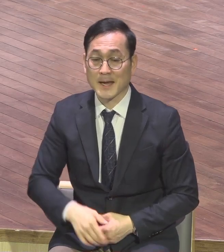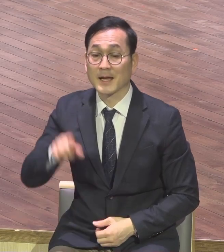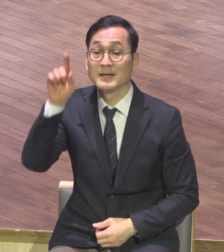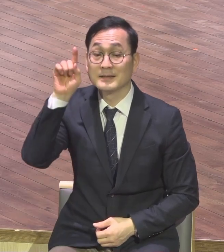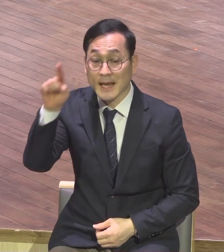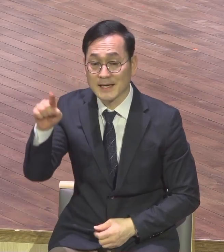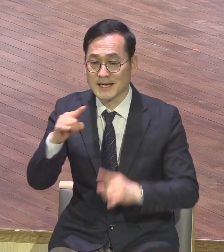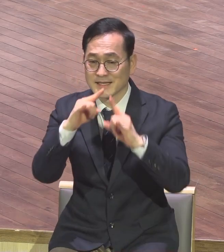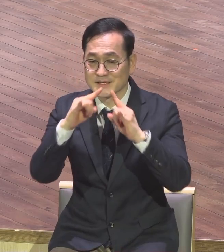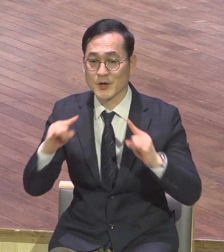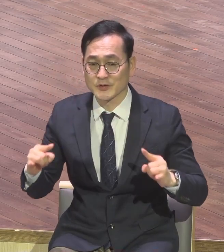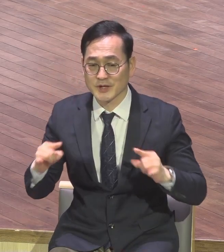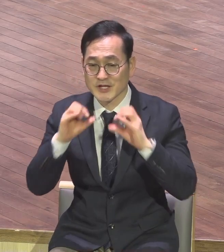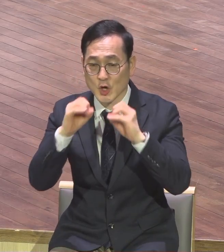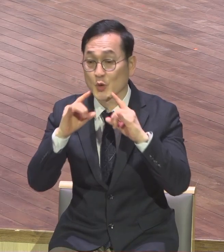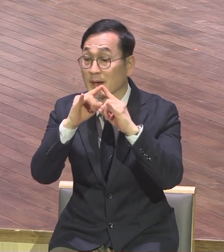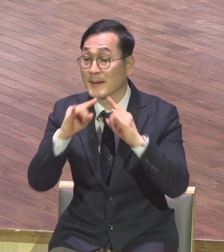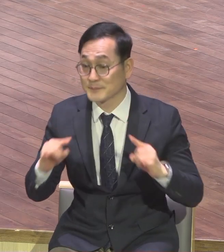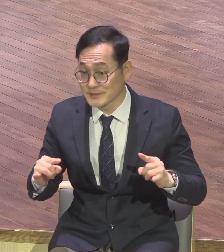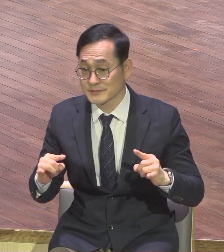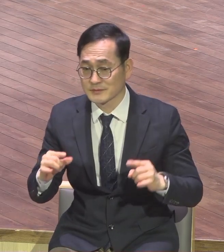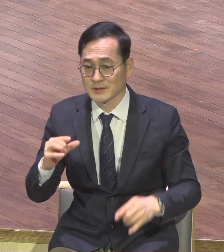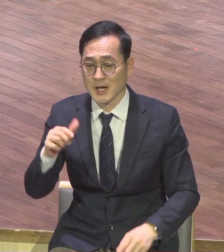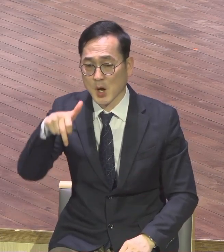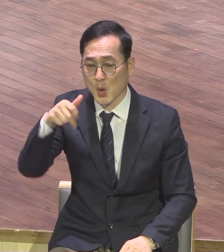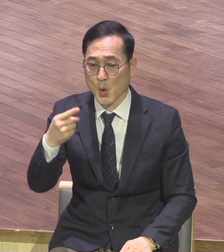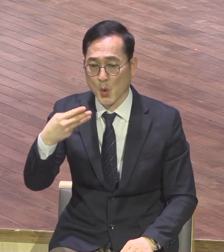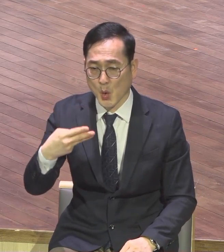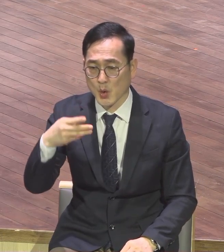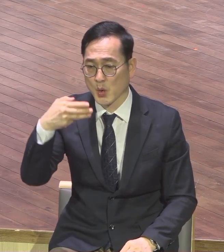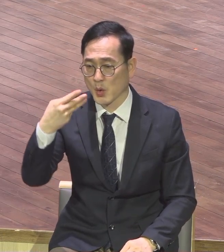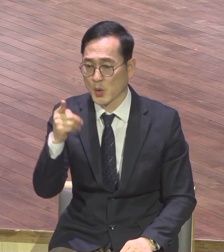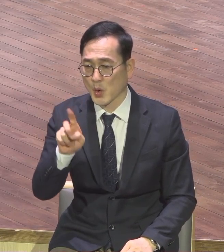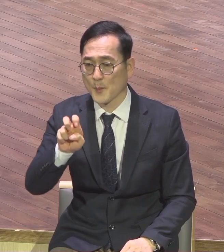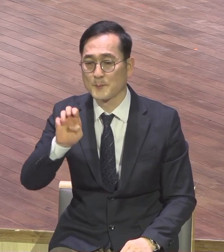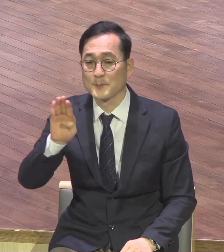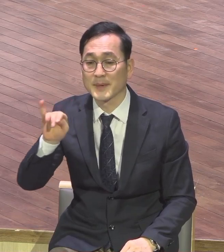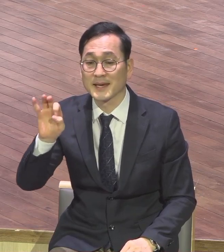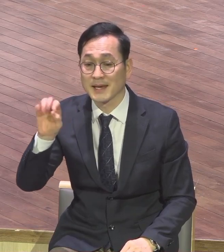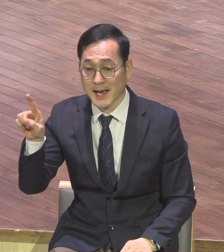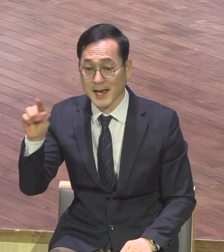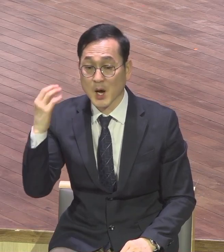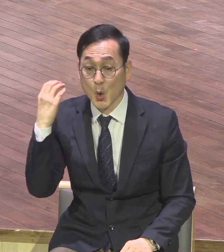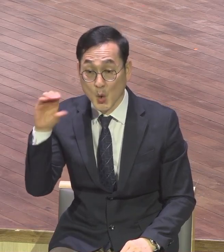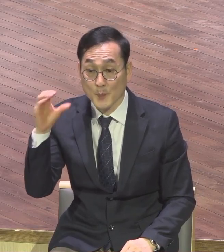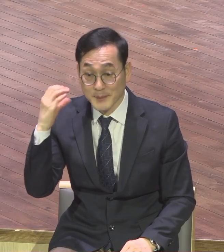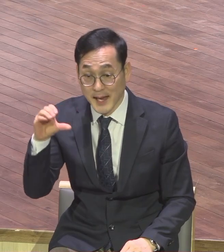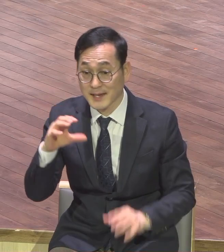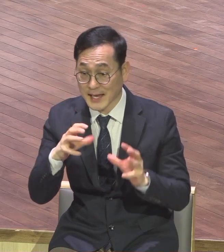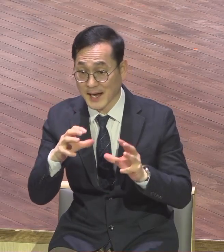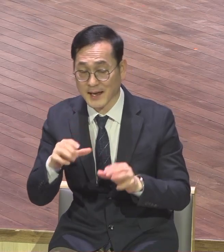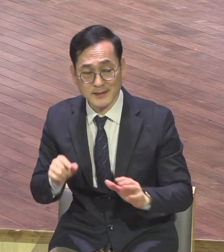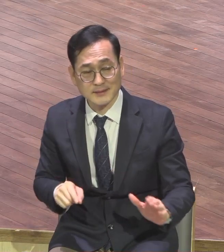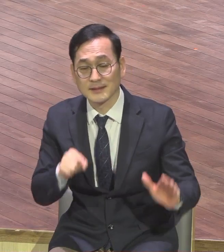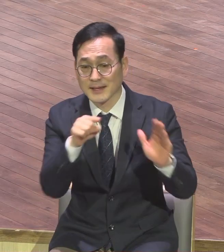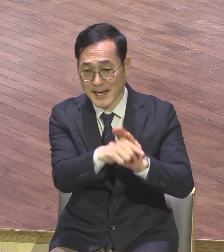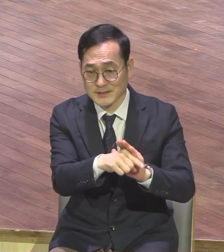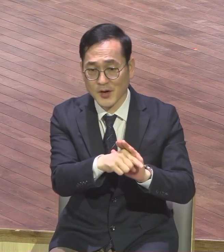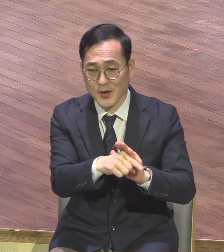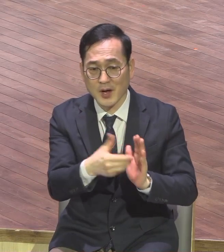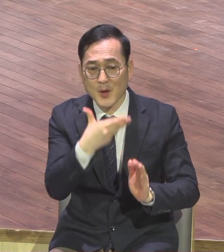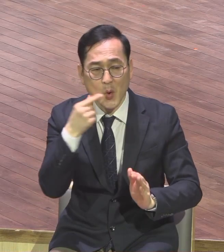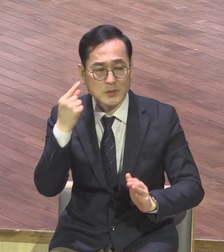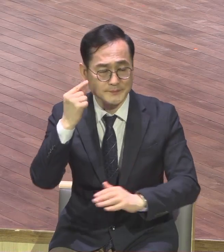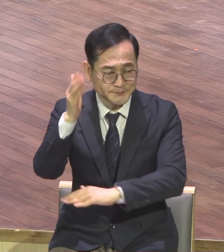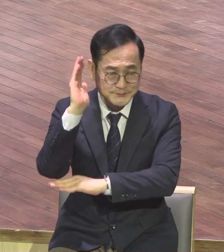콜롬비아를 향해서 떠나게 되는데 제가 함께 동행하면서 현장을 살펴보고 보고타 여원교회 설립을